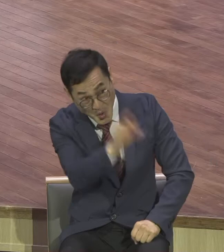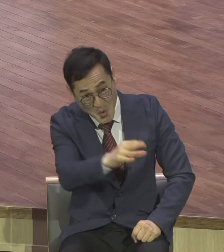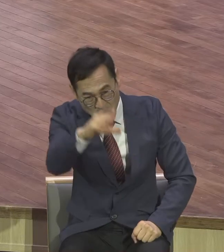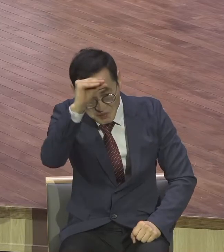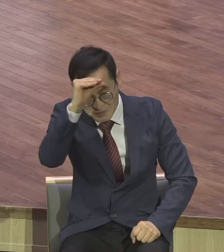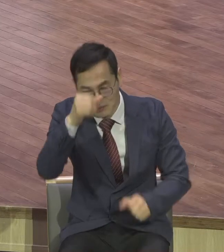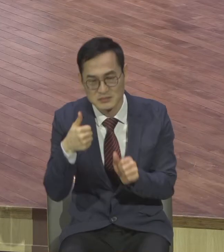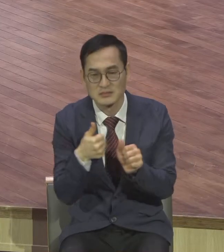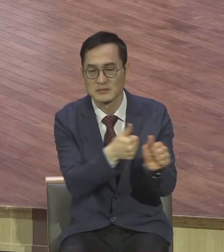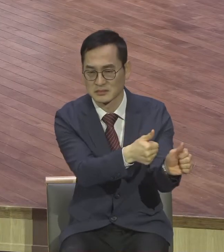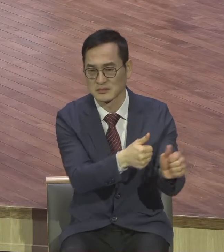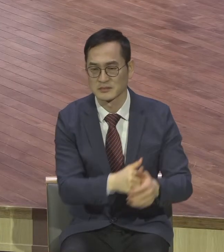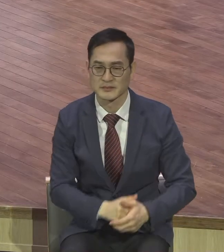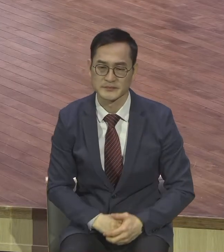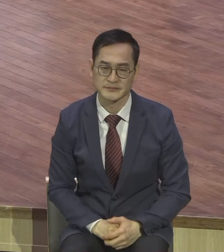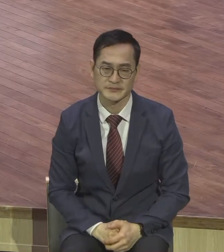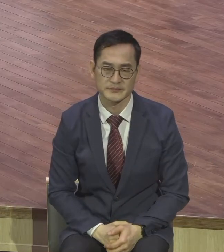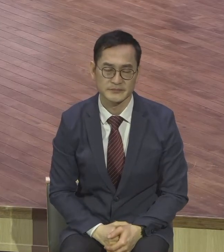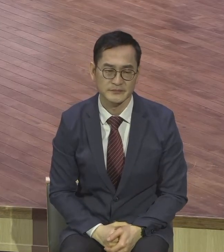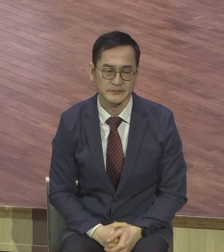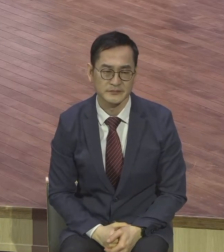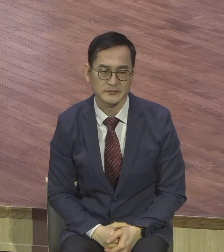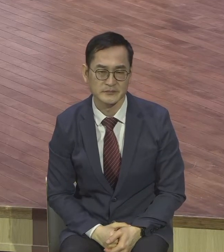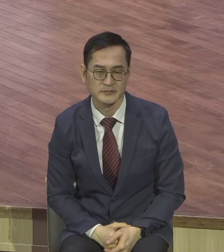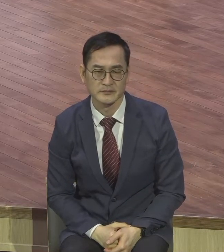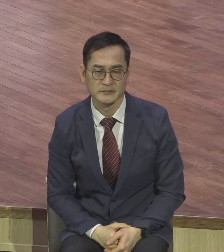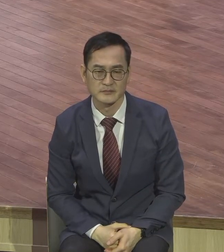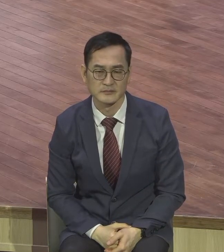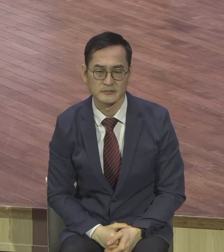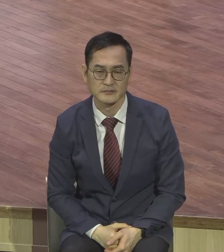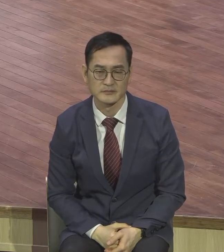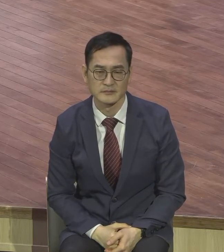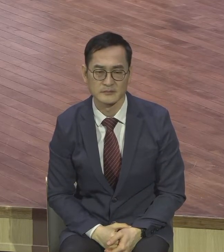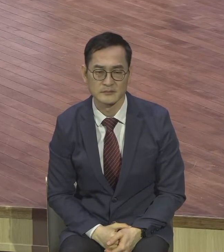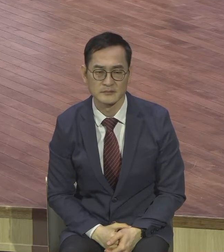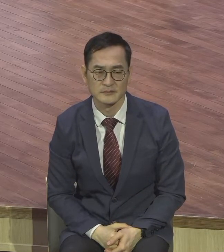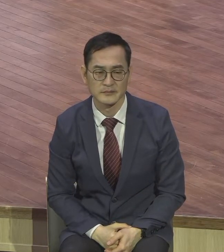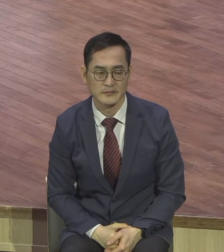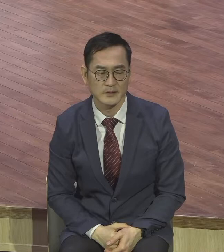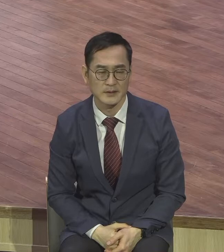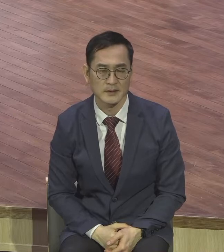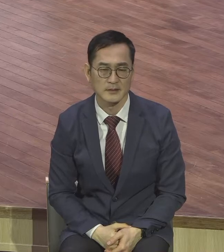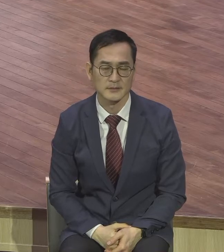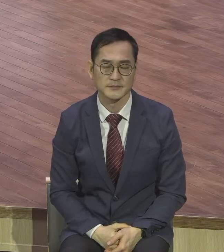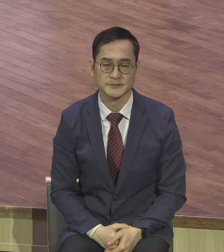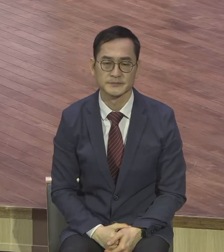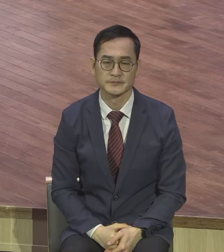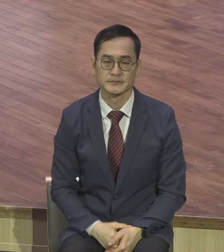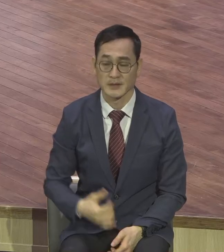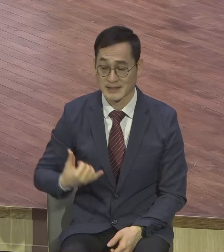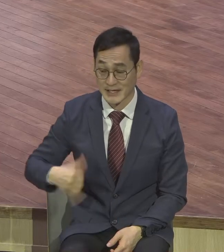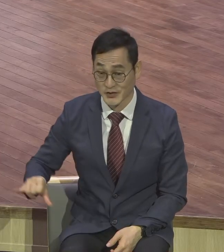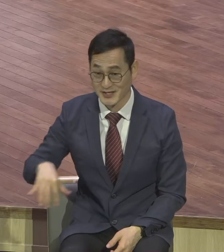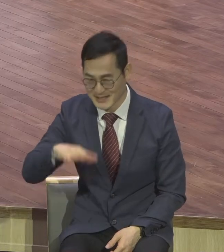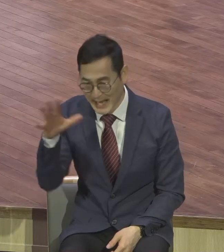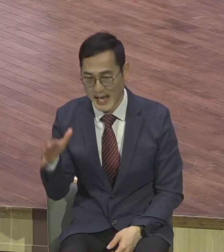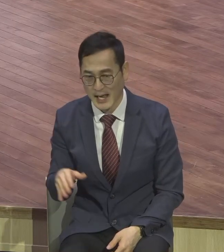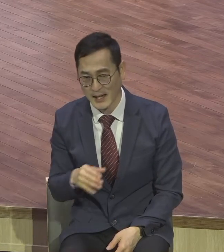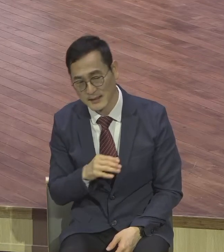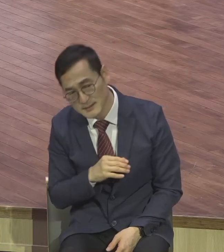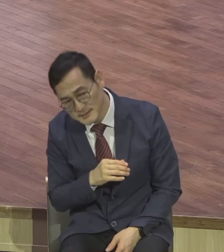어머니의 그 삶을 보고 있습니다. 여러분 자녀라고 해서 못 볼 것 같습니까?